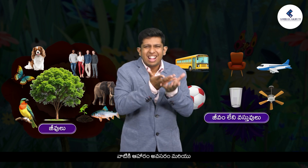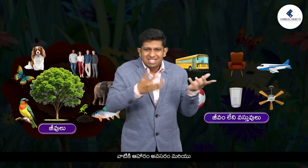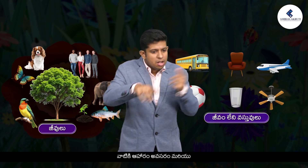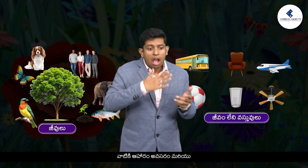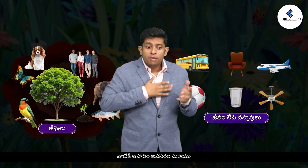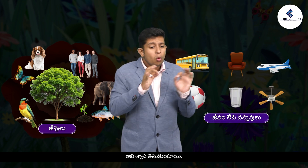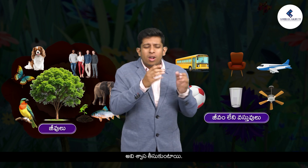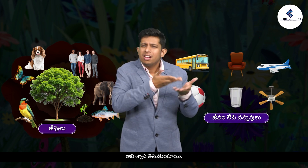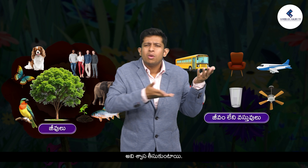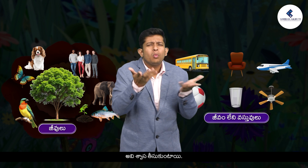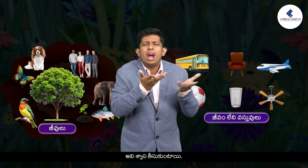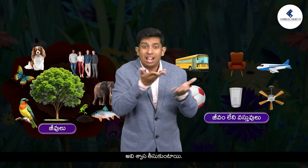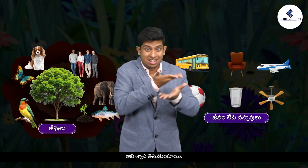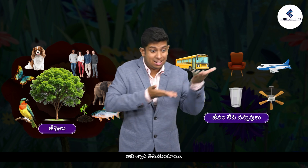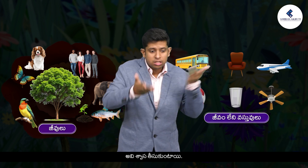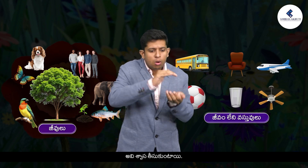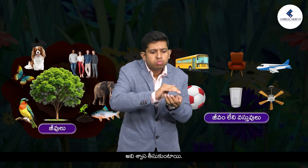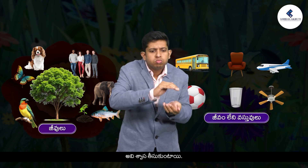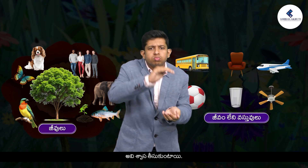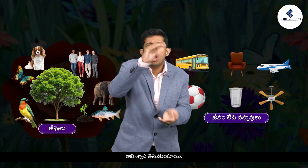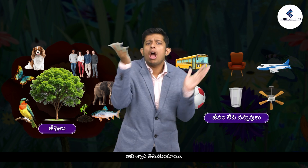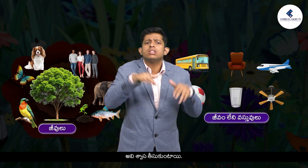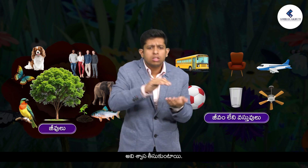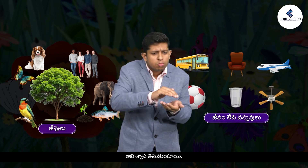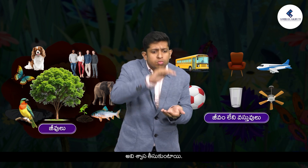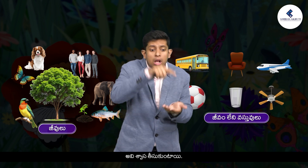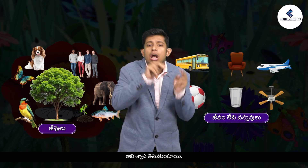అవసరం మరియు అవి శ్వాస తీసుకుంటాయి.